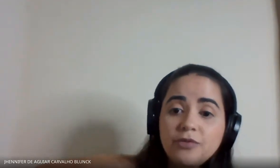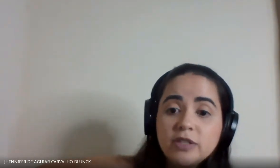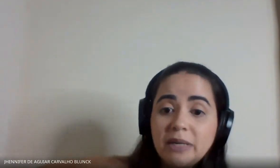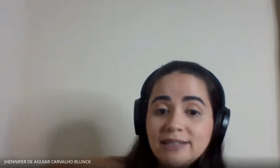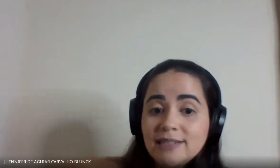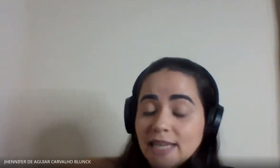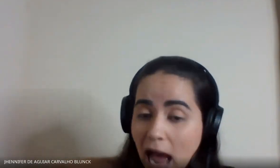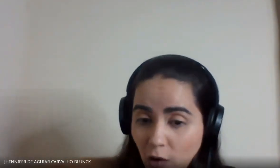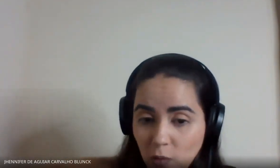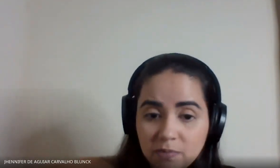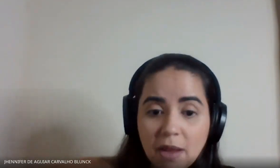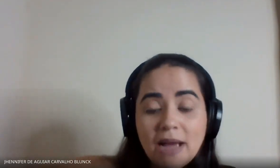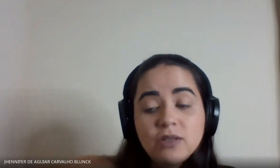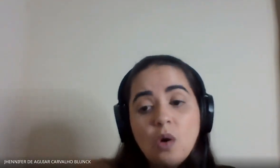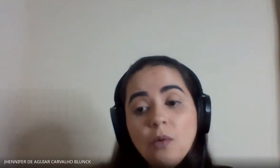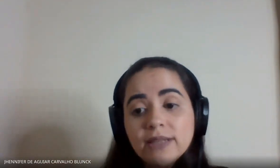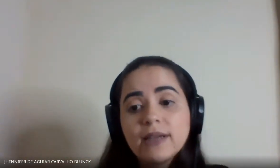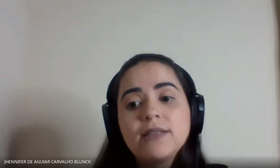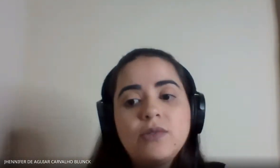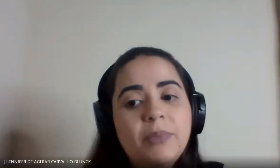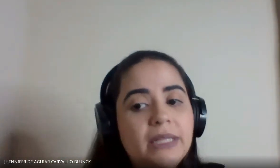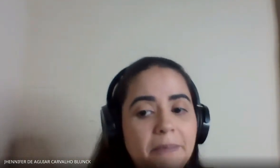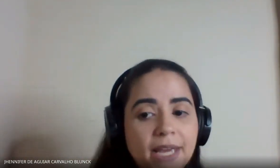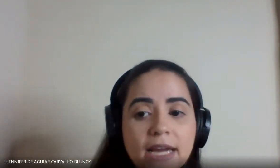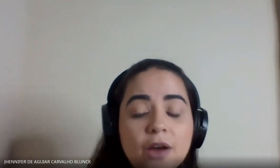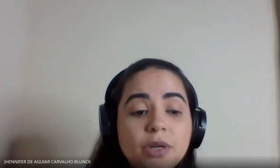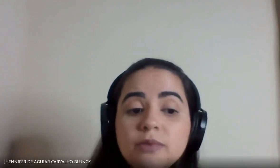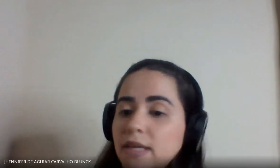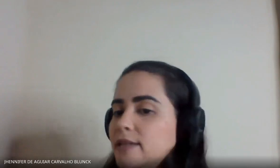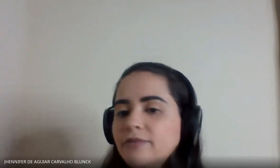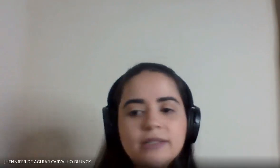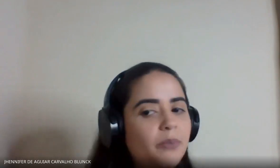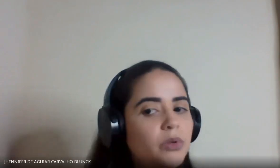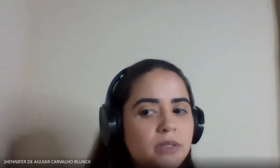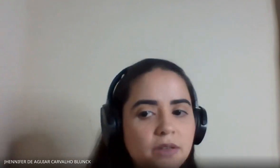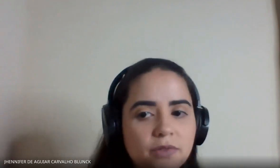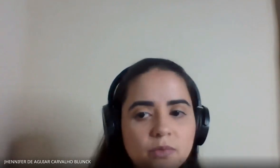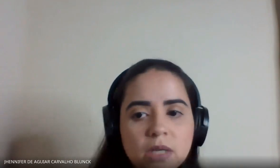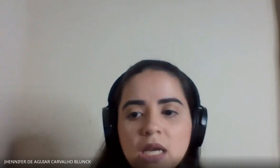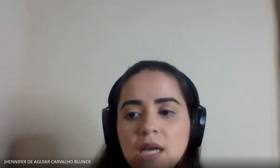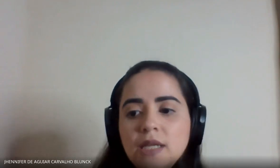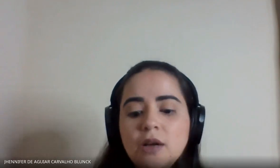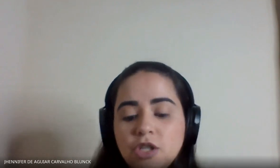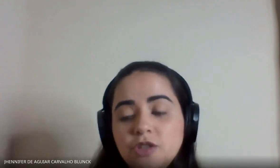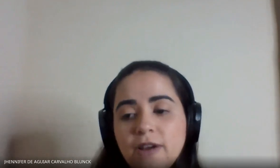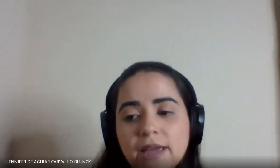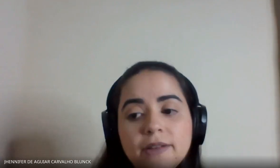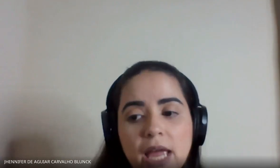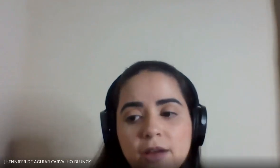queriam que fosse presencial. Mas com essa questão da pandemia, eu não sei se vai ser possível.